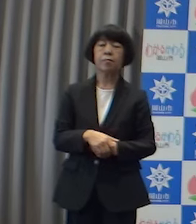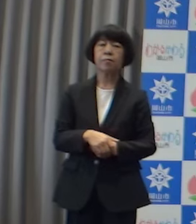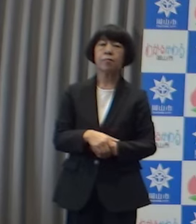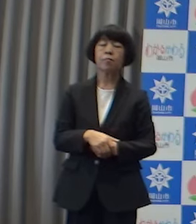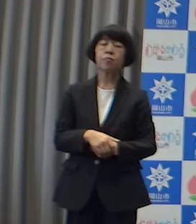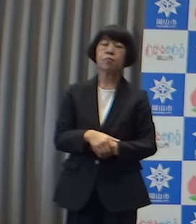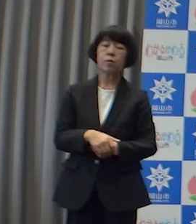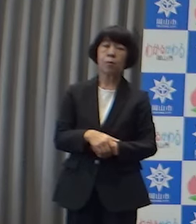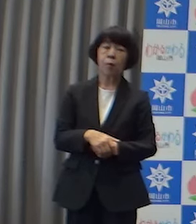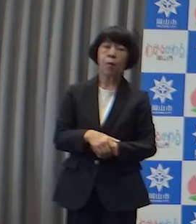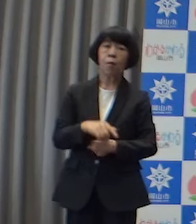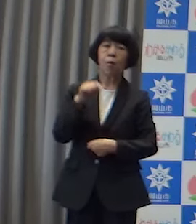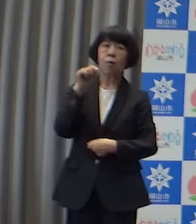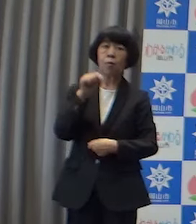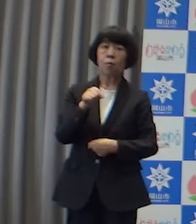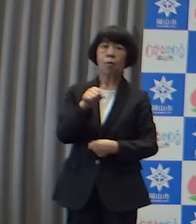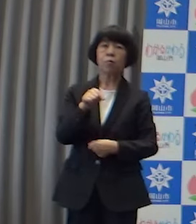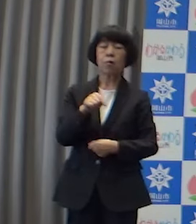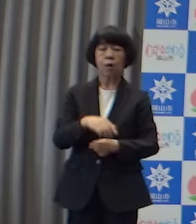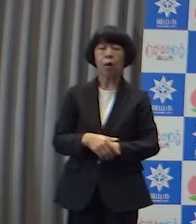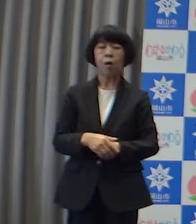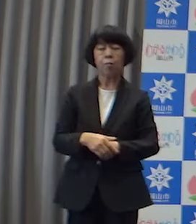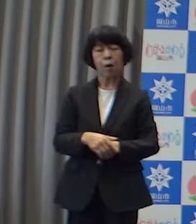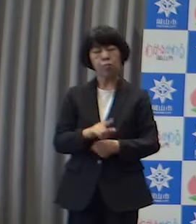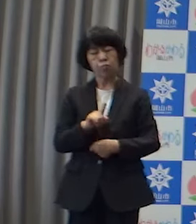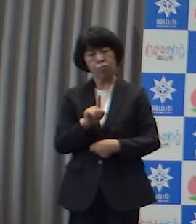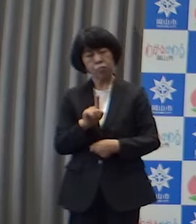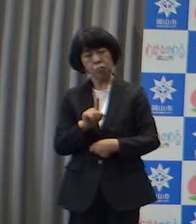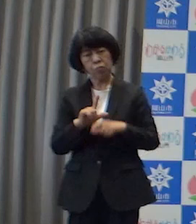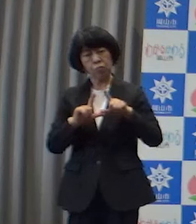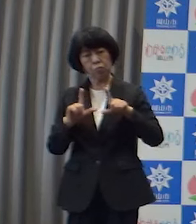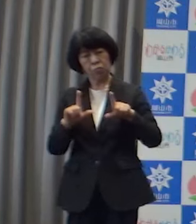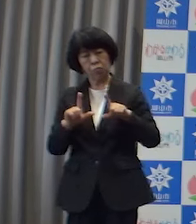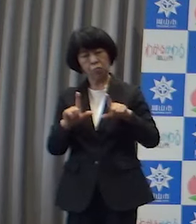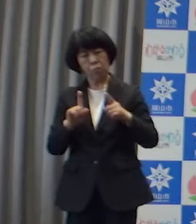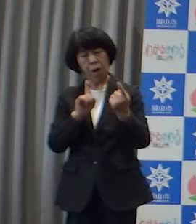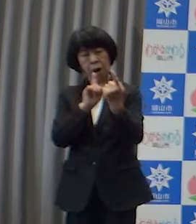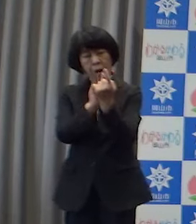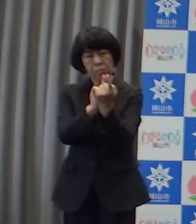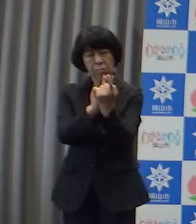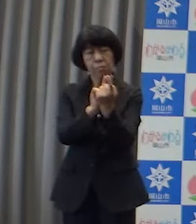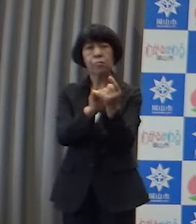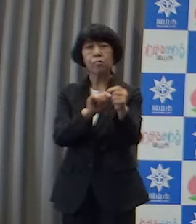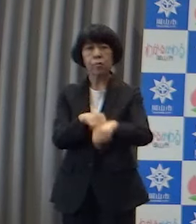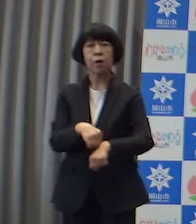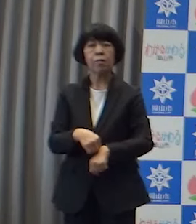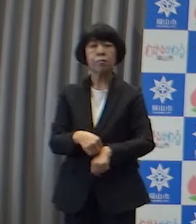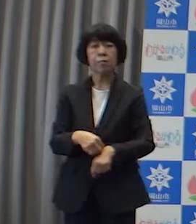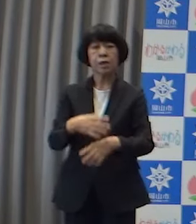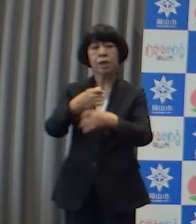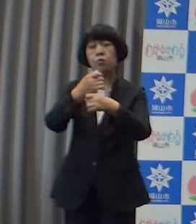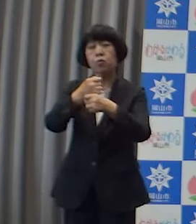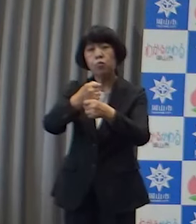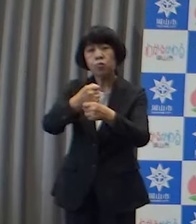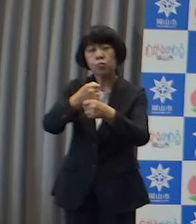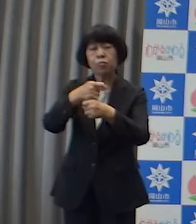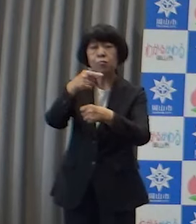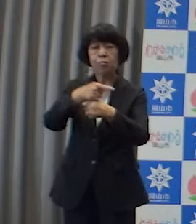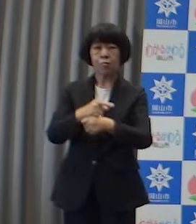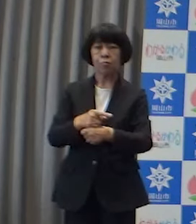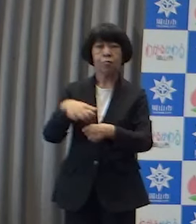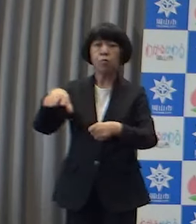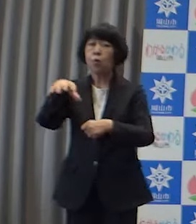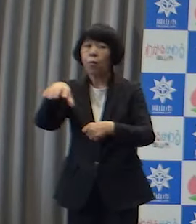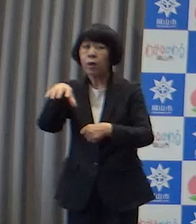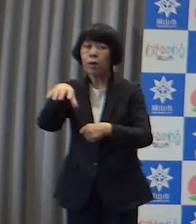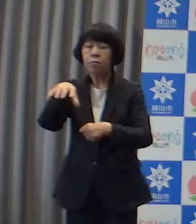となると、通常会うときは一体いつ会いましょうか、どういったところで会いましょう